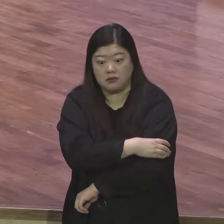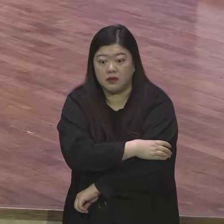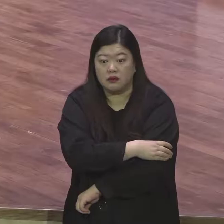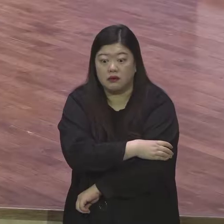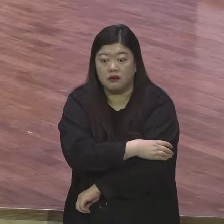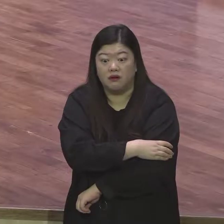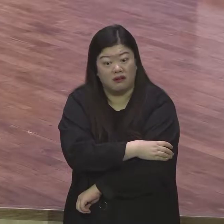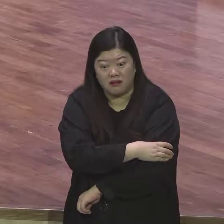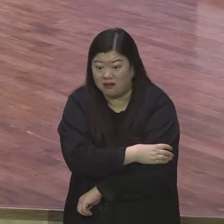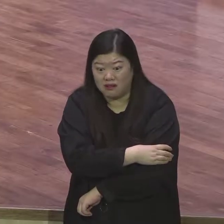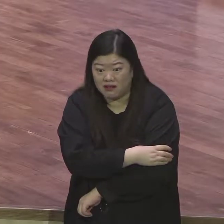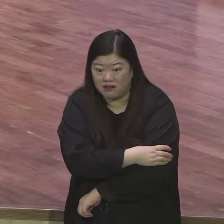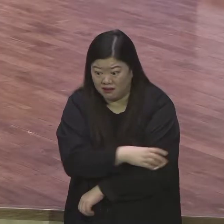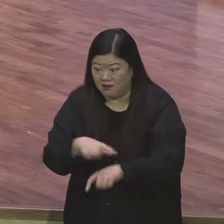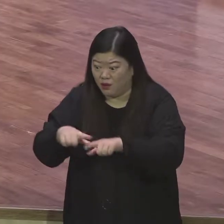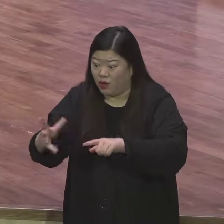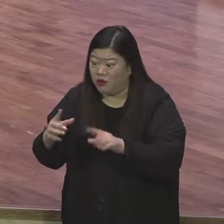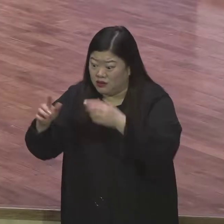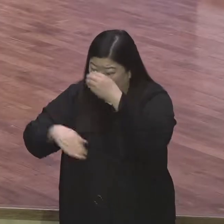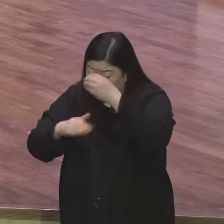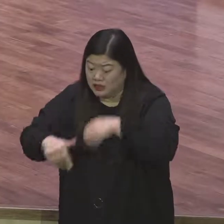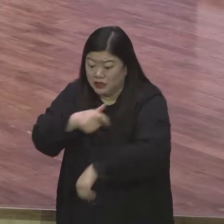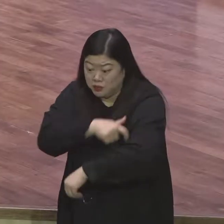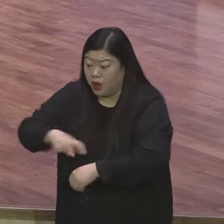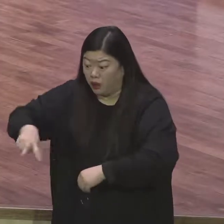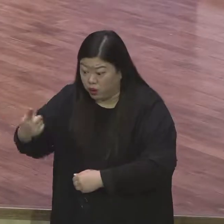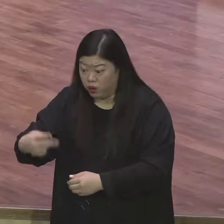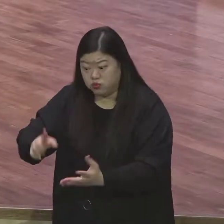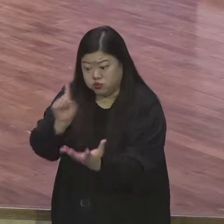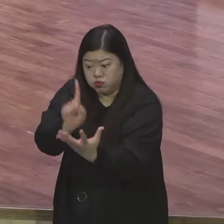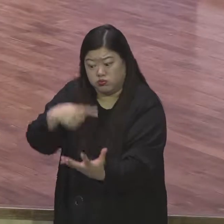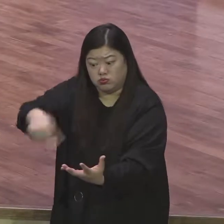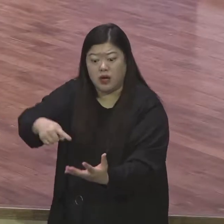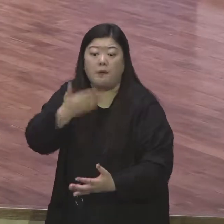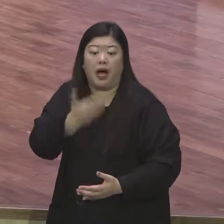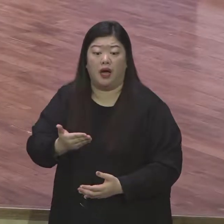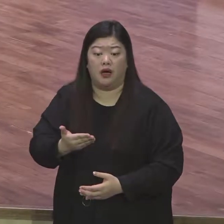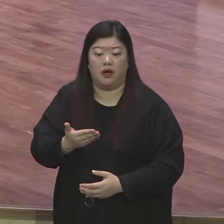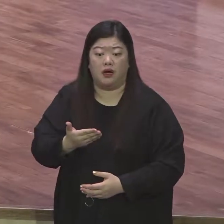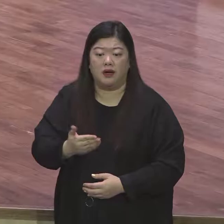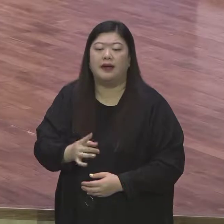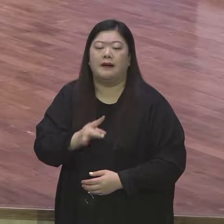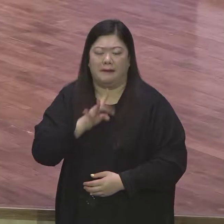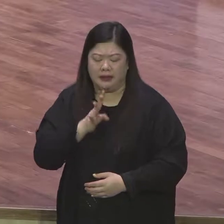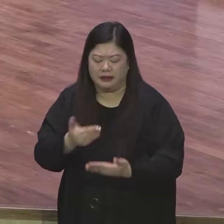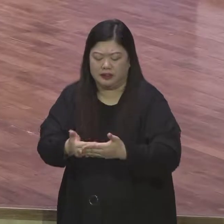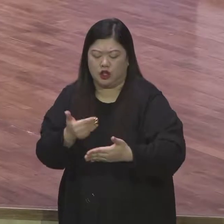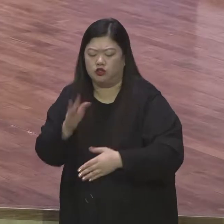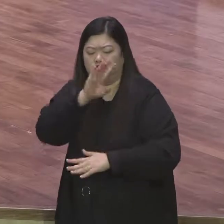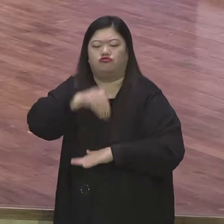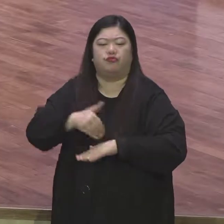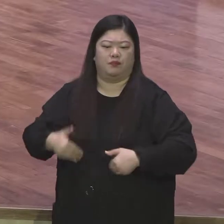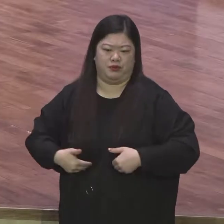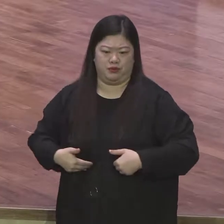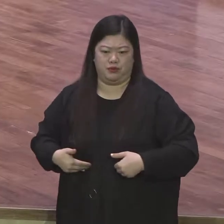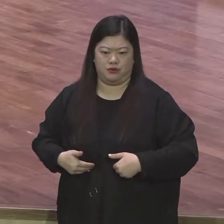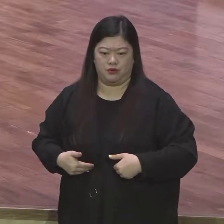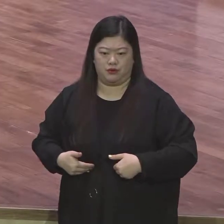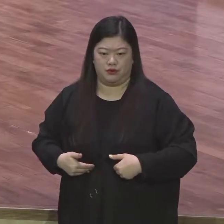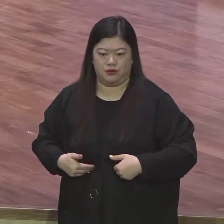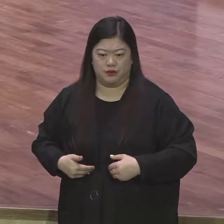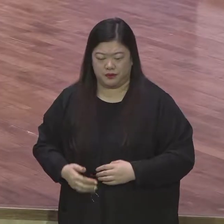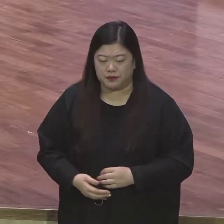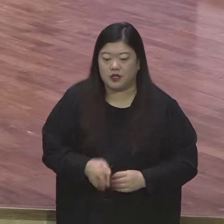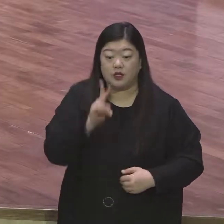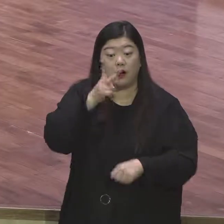에바브로디도처럼 항상 예수 생명이 주는 놀랍고 그렇게 풍성한 축복을 실제로 체험하면서 함께 수고한